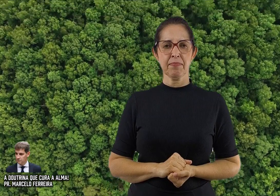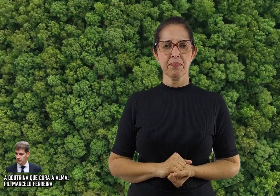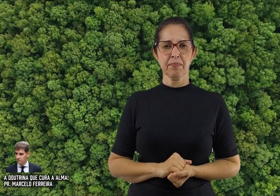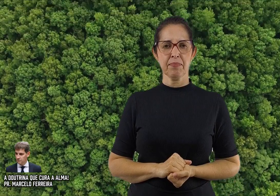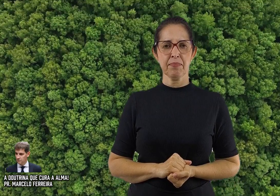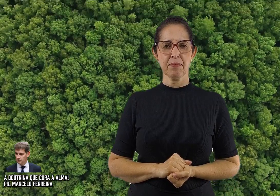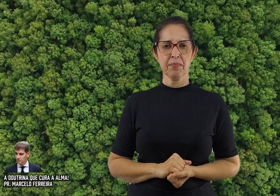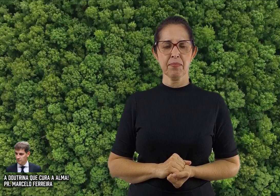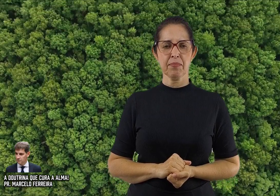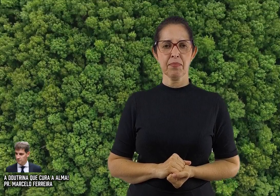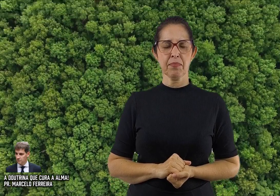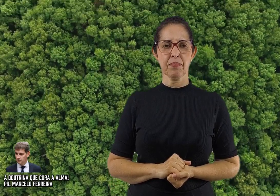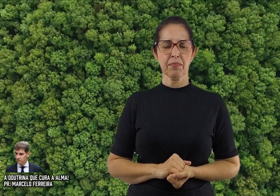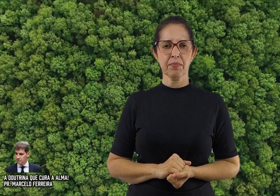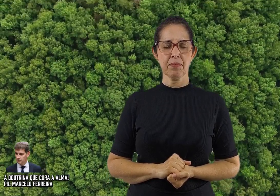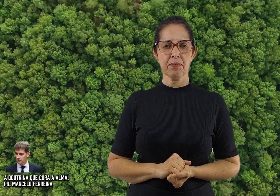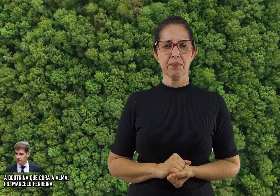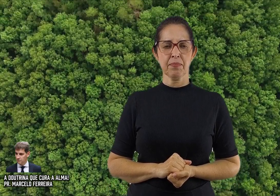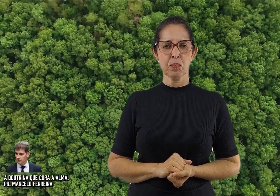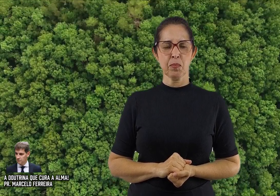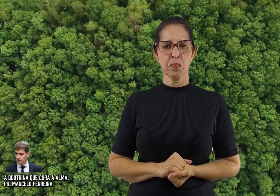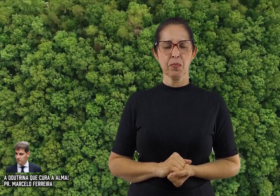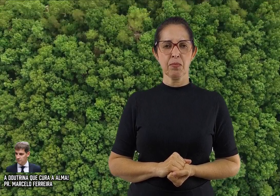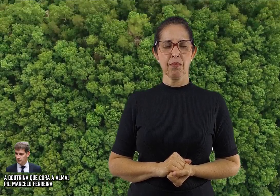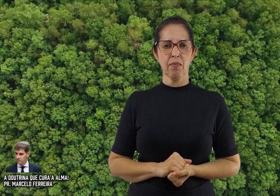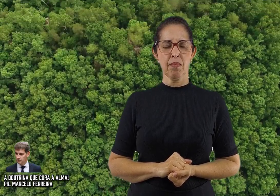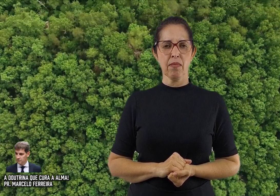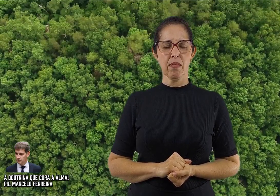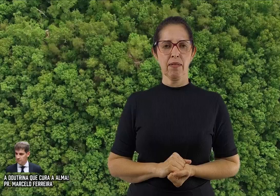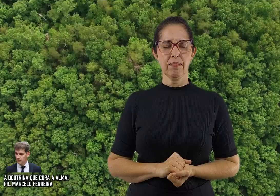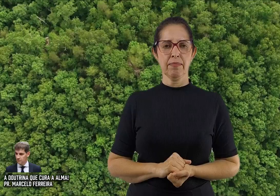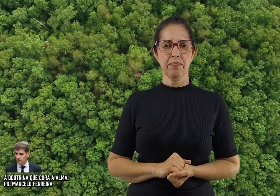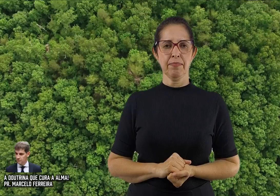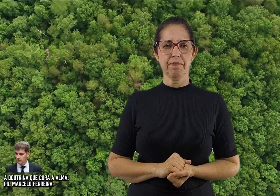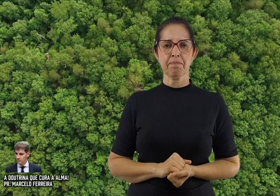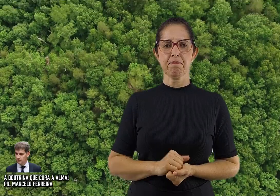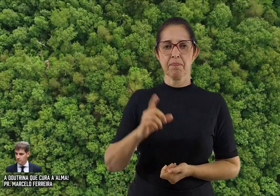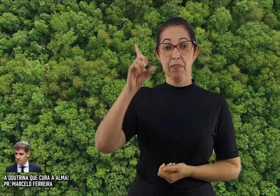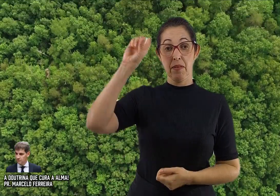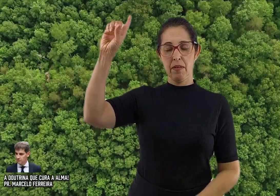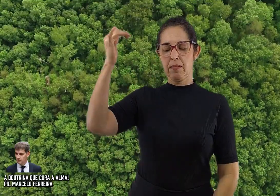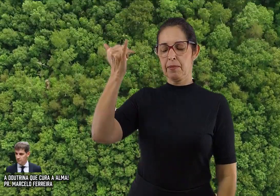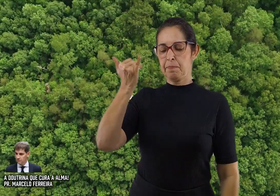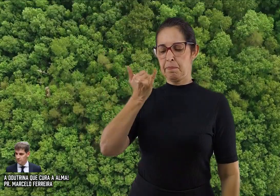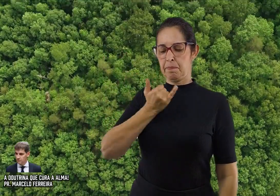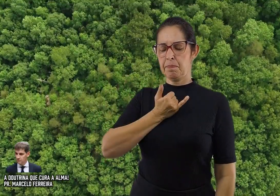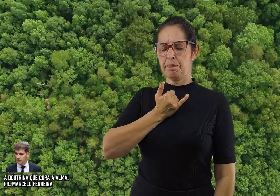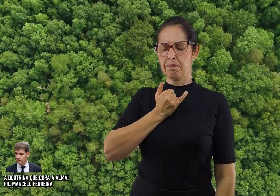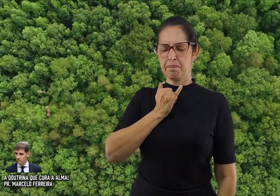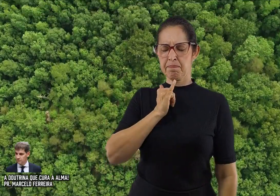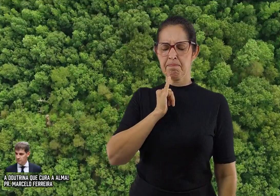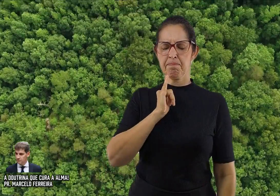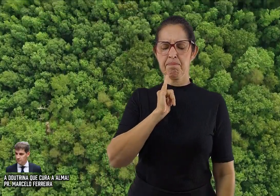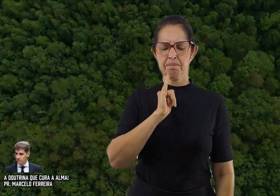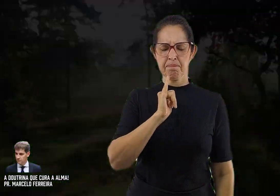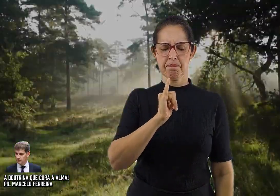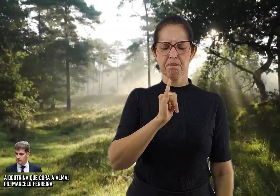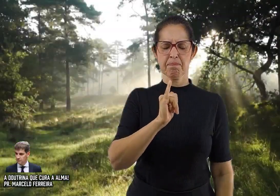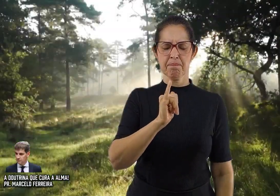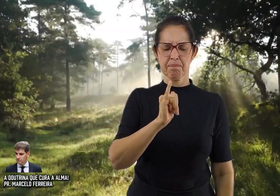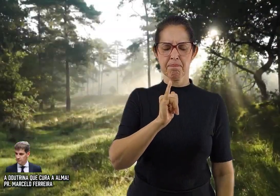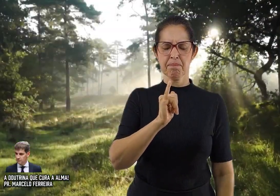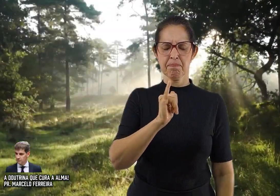Nele me andra la resta la doce que de hace. Eliai Suriai. Manda